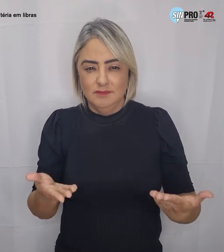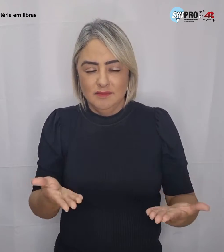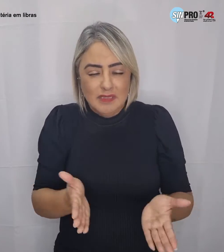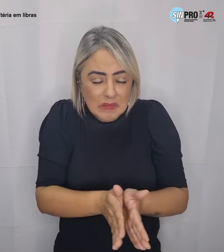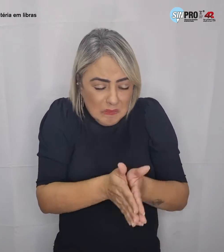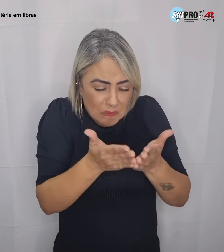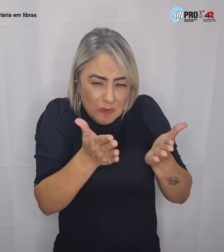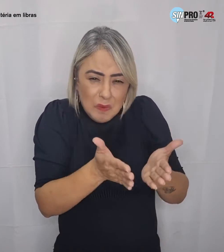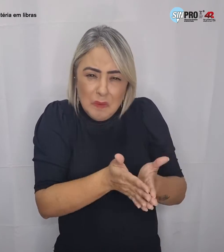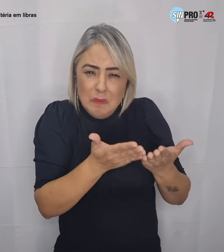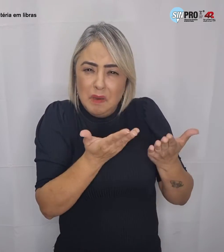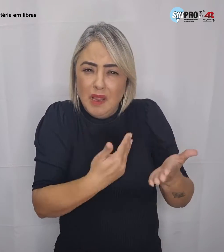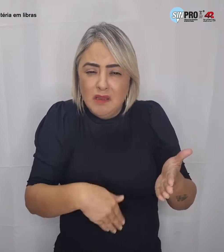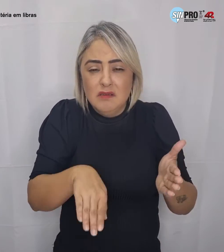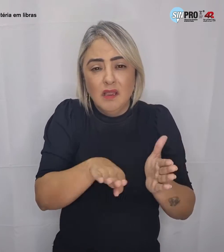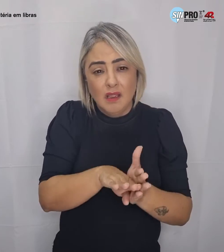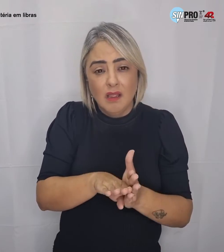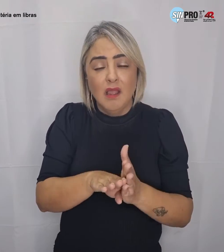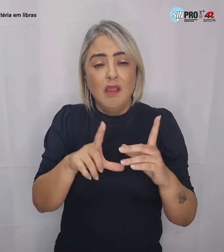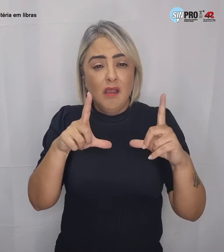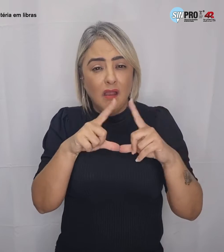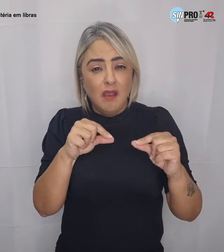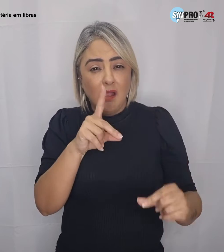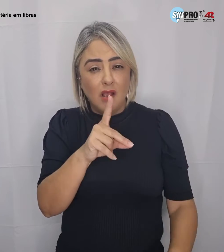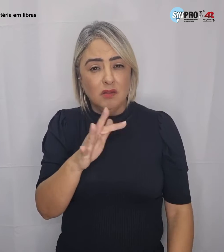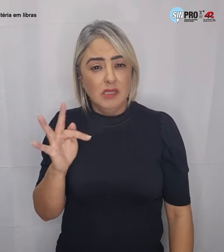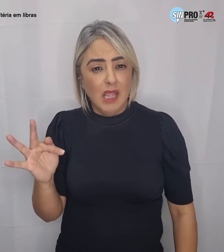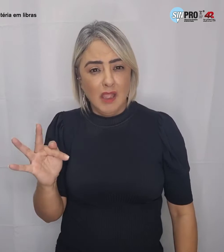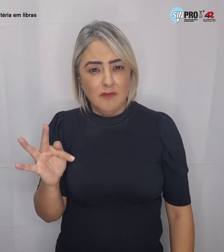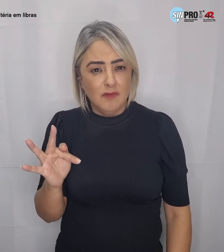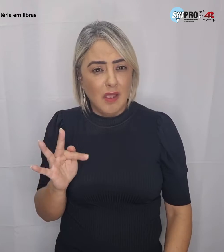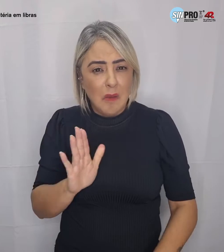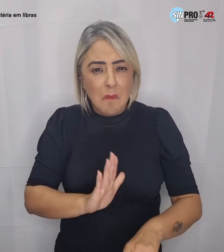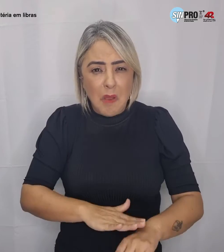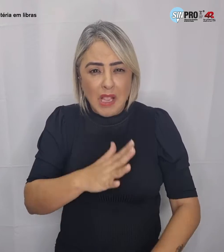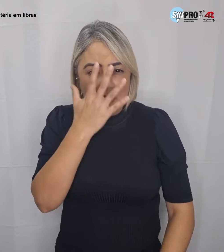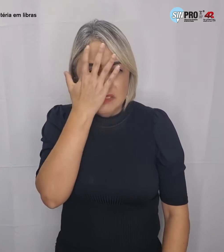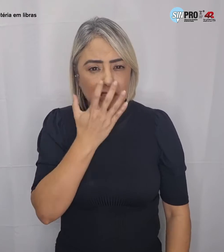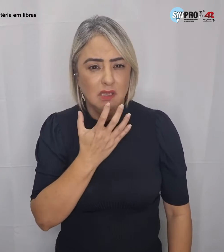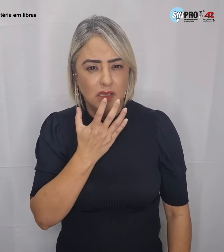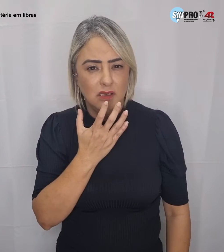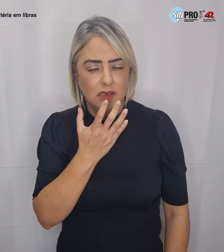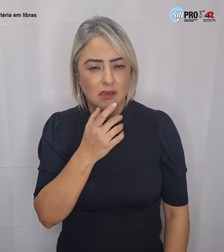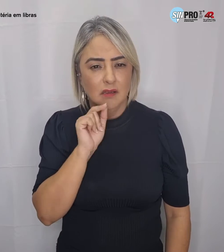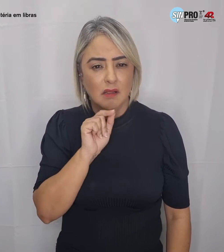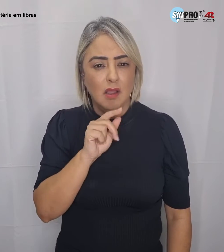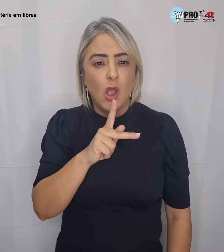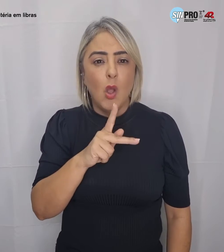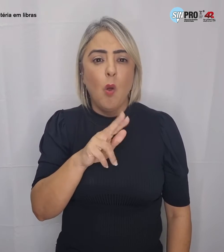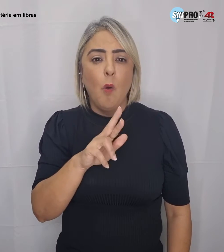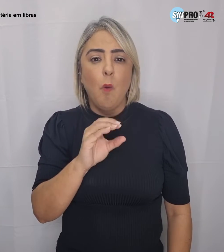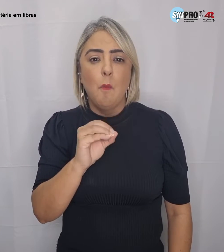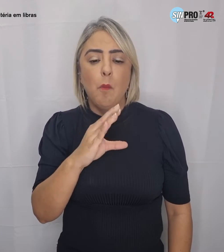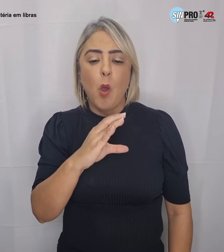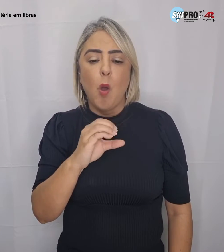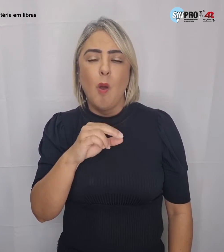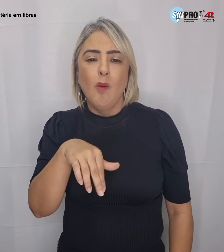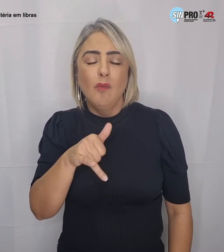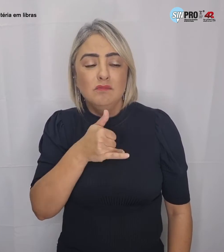Essa miséria chegou ao Distrito Federal de forma ainda mais cruel. O PROCON lamenta a situação